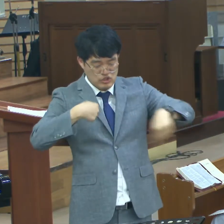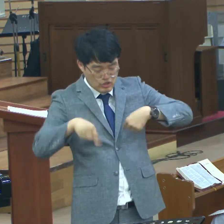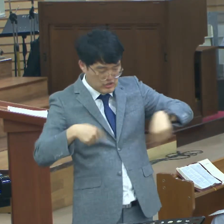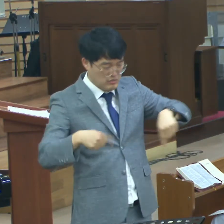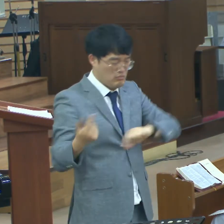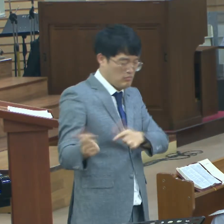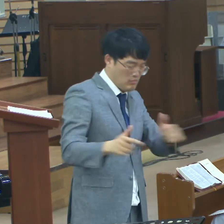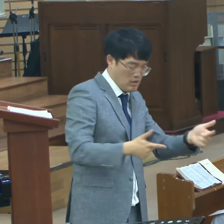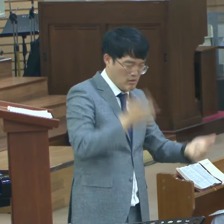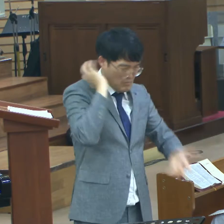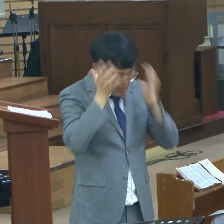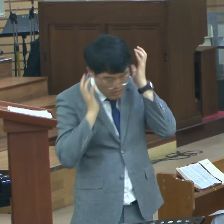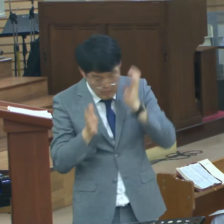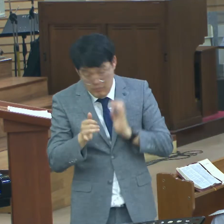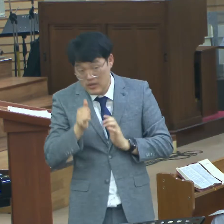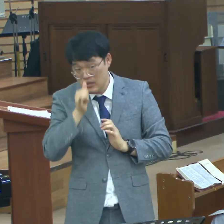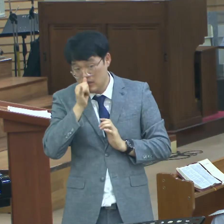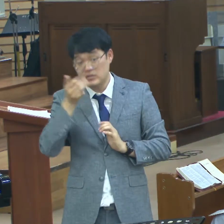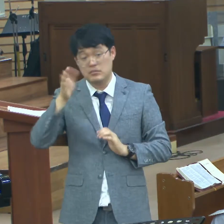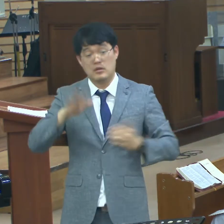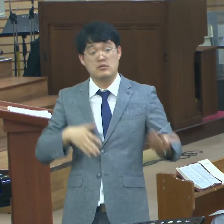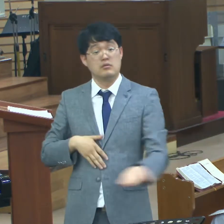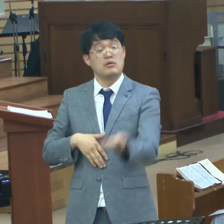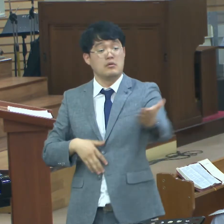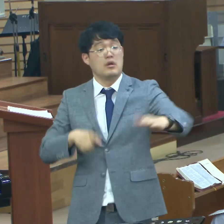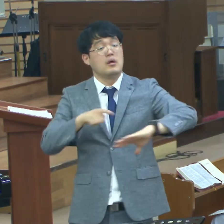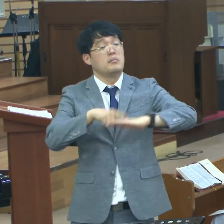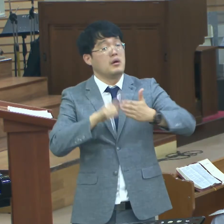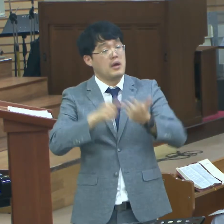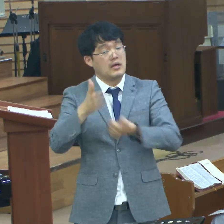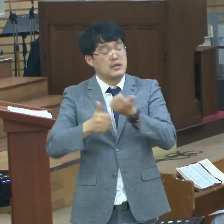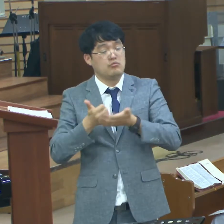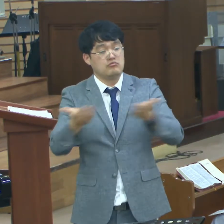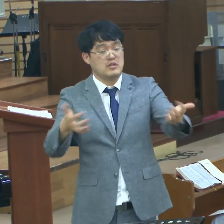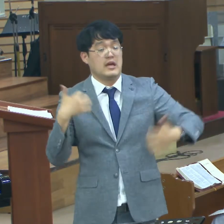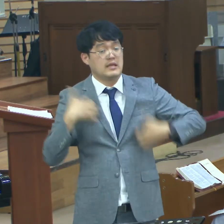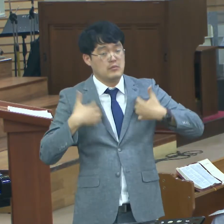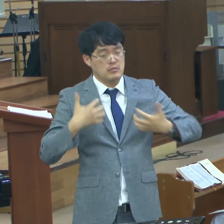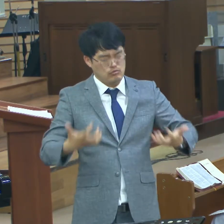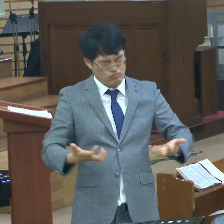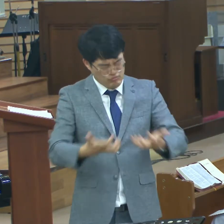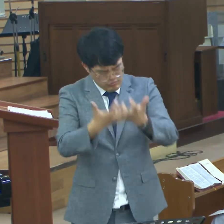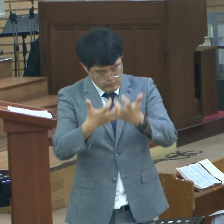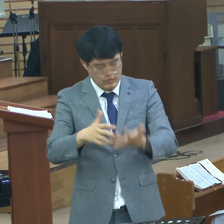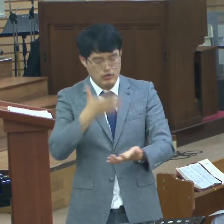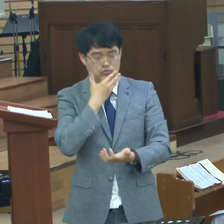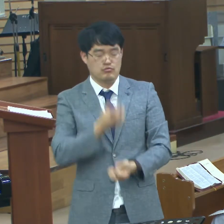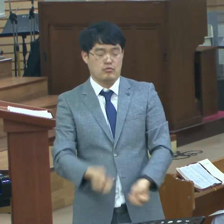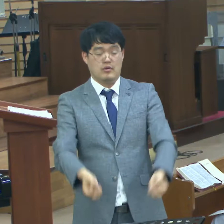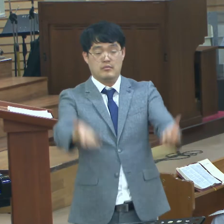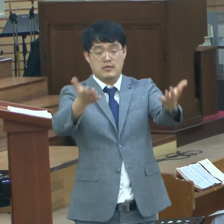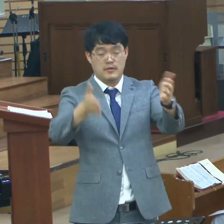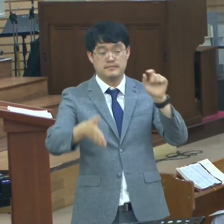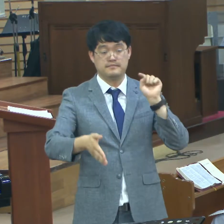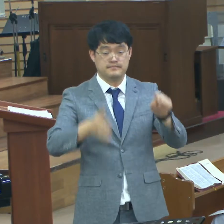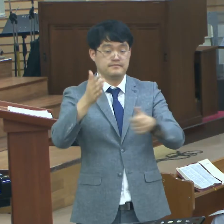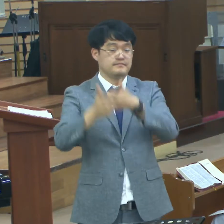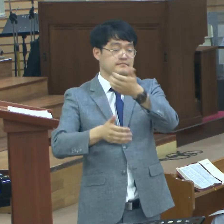가슴 속에 하나님 주시는 기쁨이 넘치시기를 주님의 이름으로 축원합니다. 그것이 하나님의 놀라운